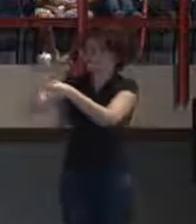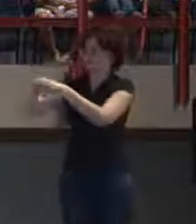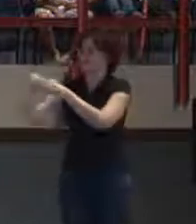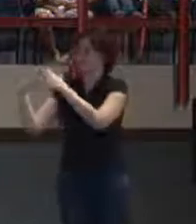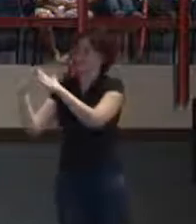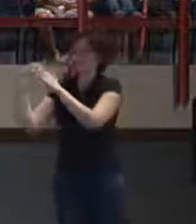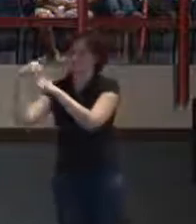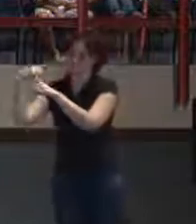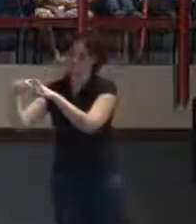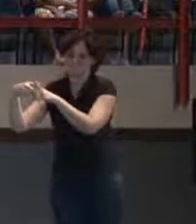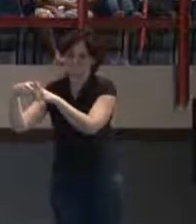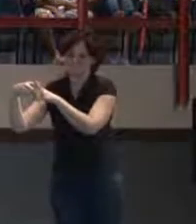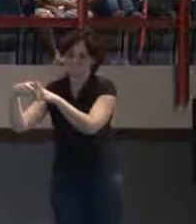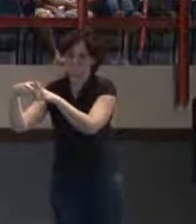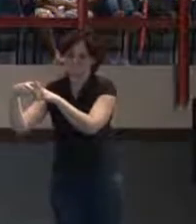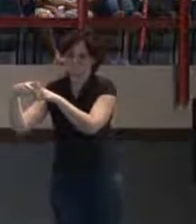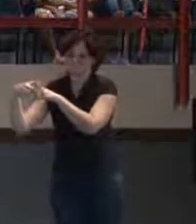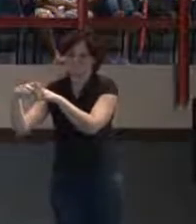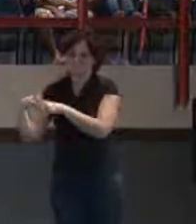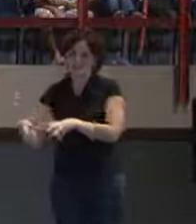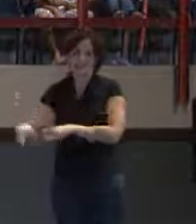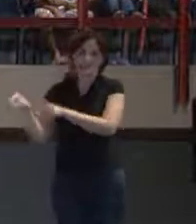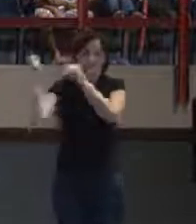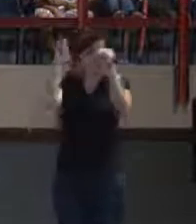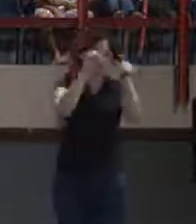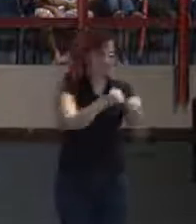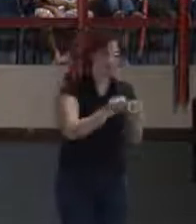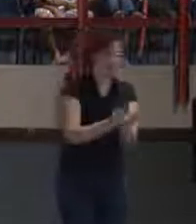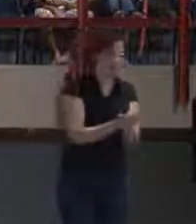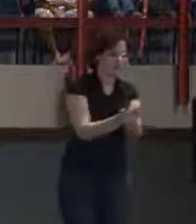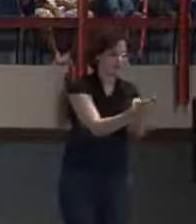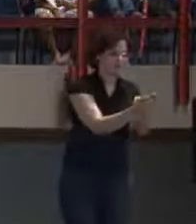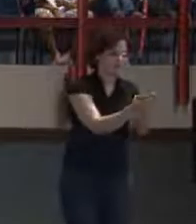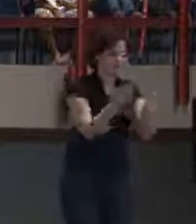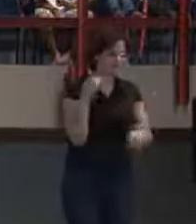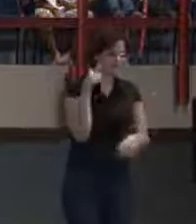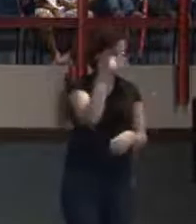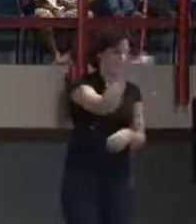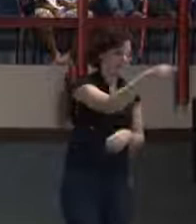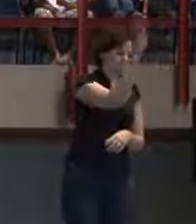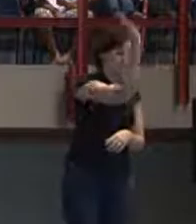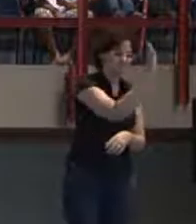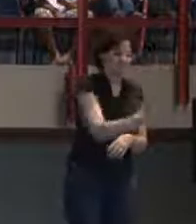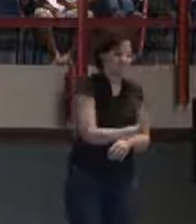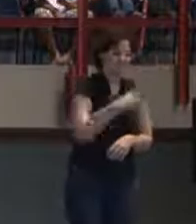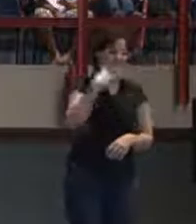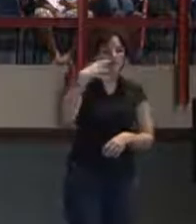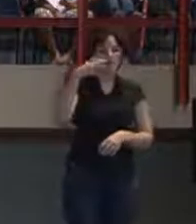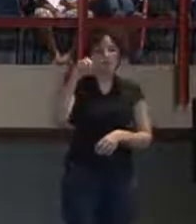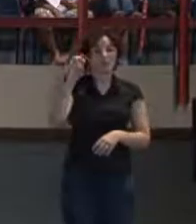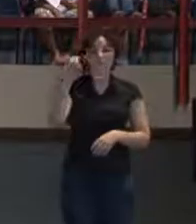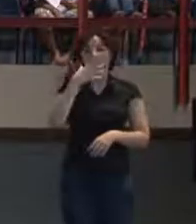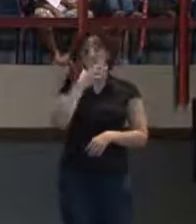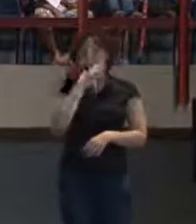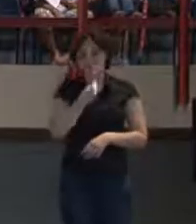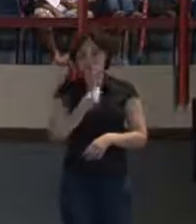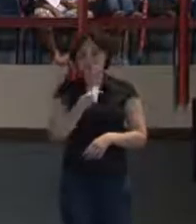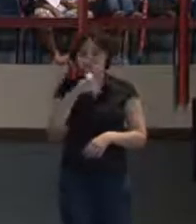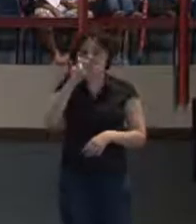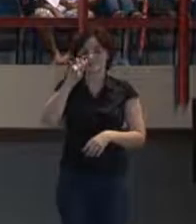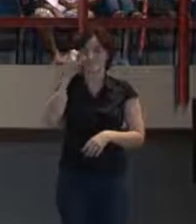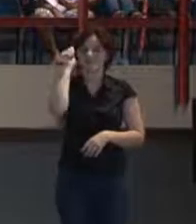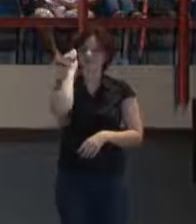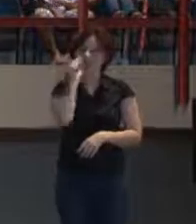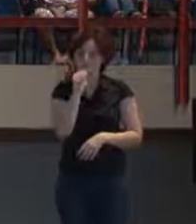Brasil. Tadinha. Tá? Agora uma pergunta simples. 400 homens e 5